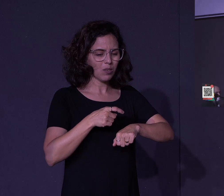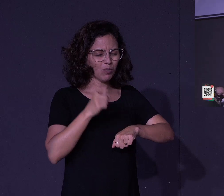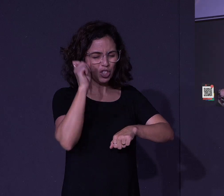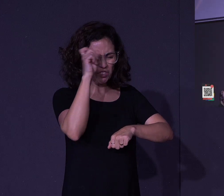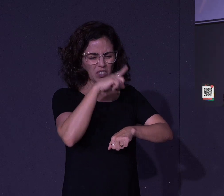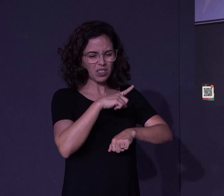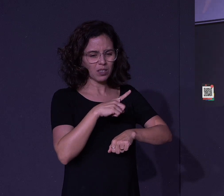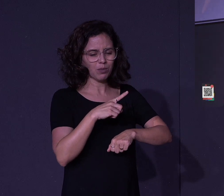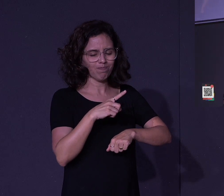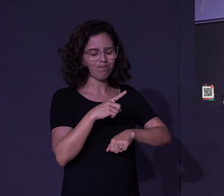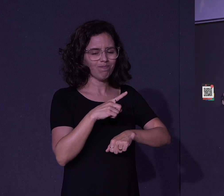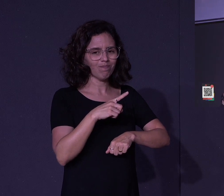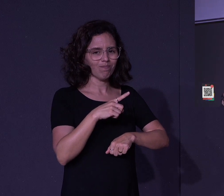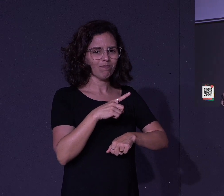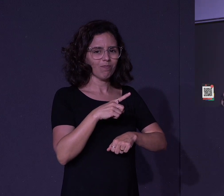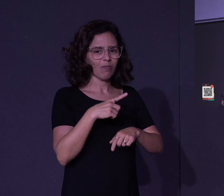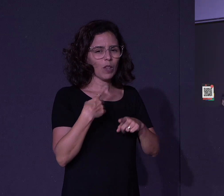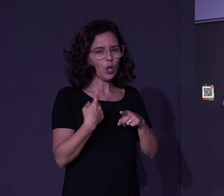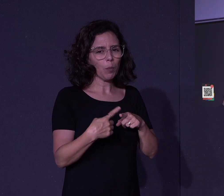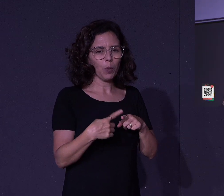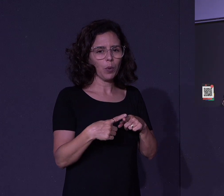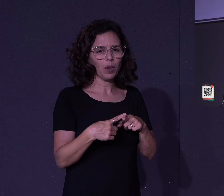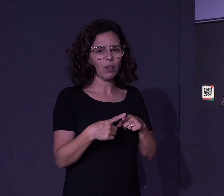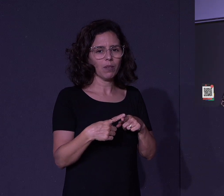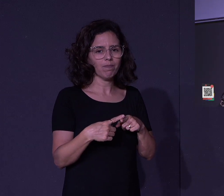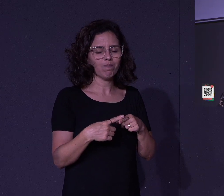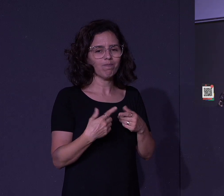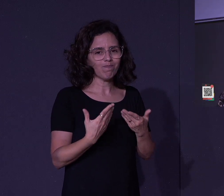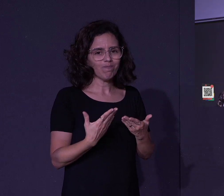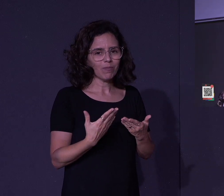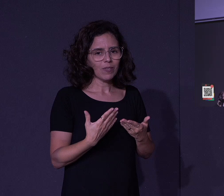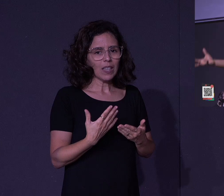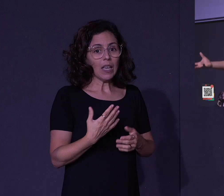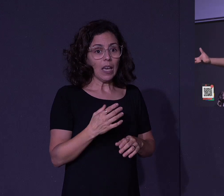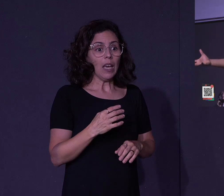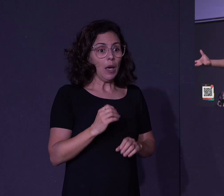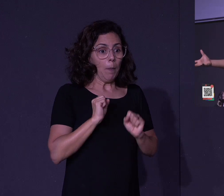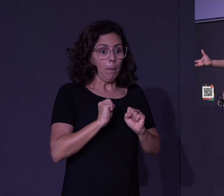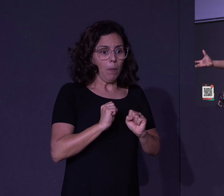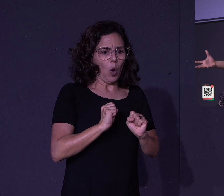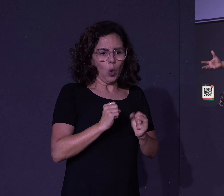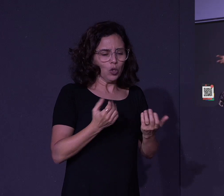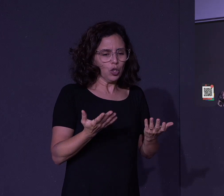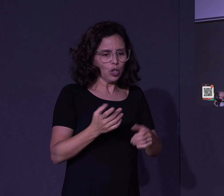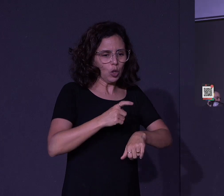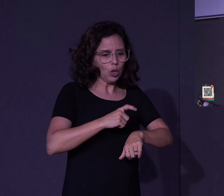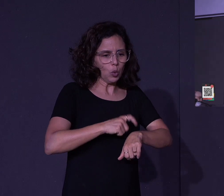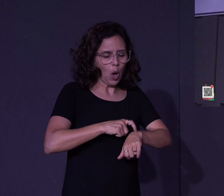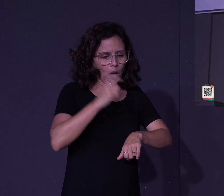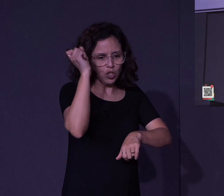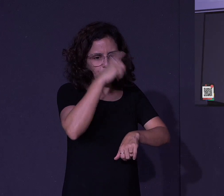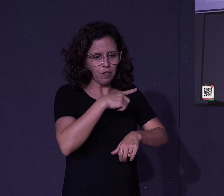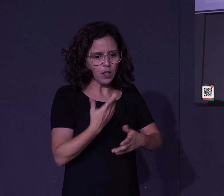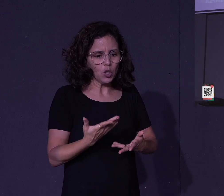não, irmão. É a capacidade que o Espírito nos dá de descansar em meio às tormentas. Alegria